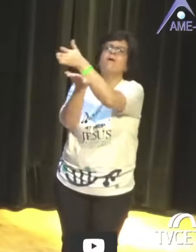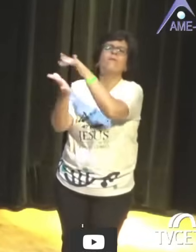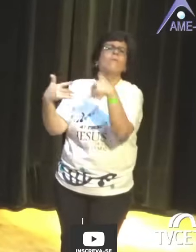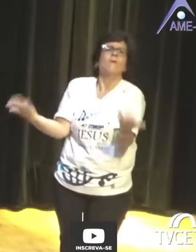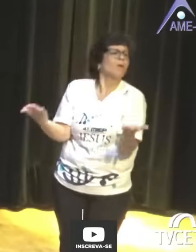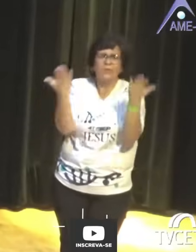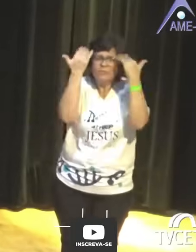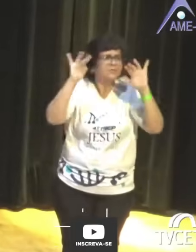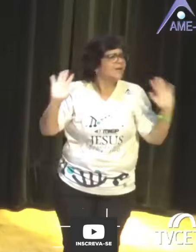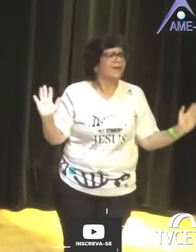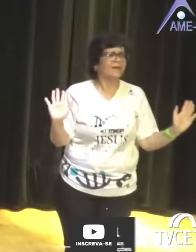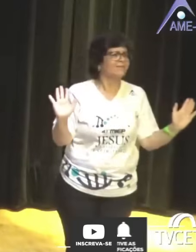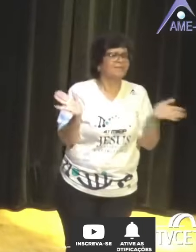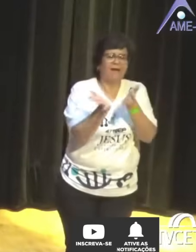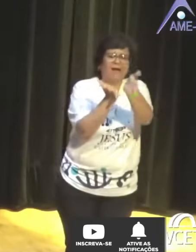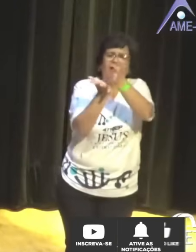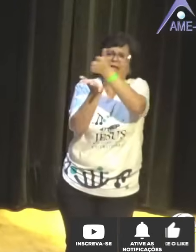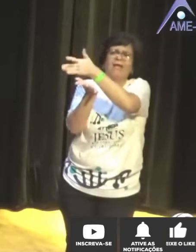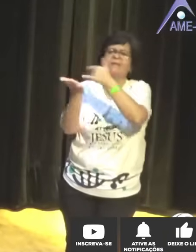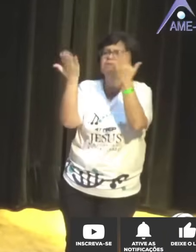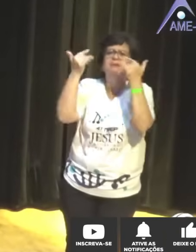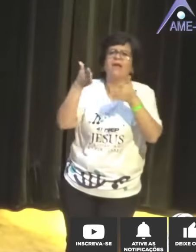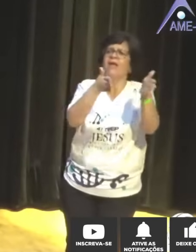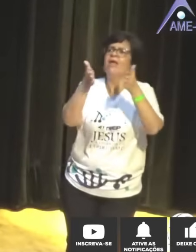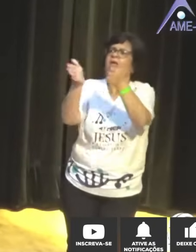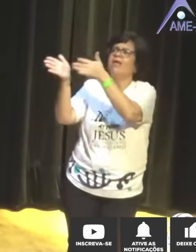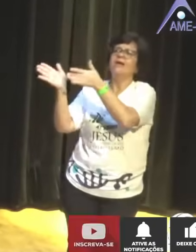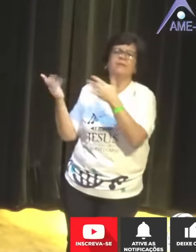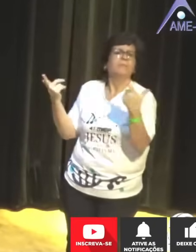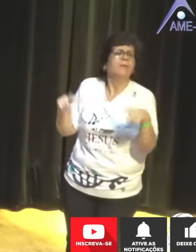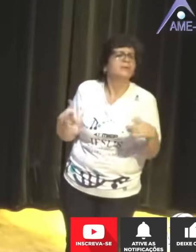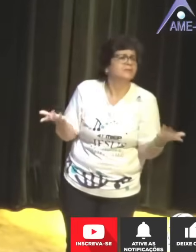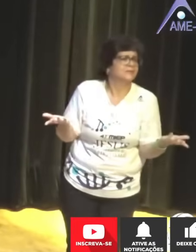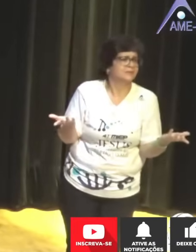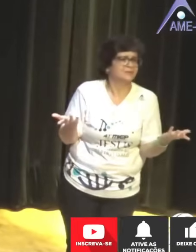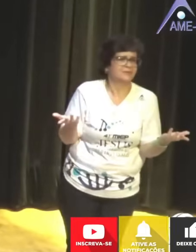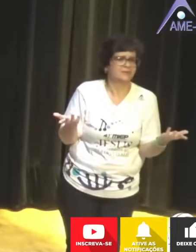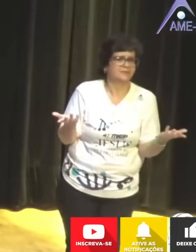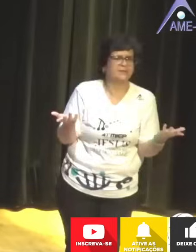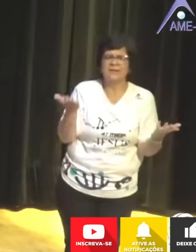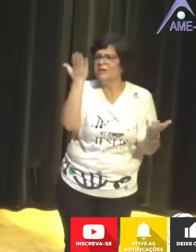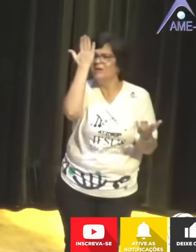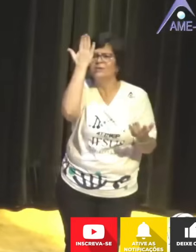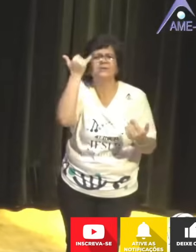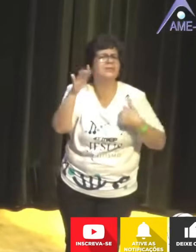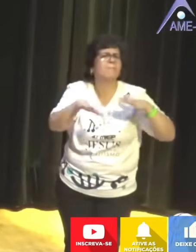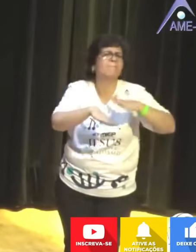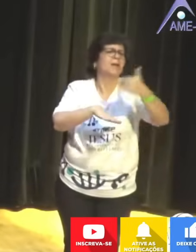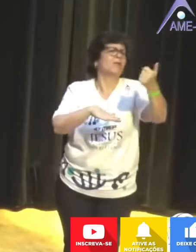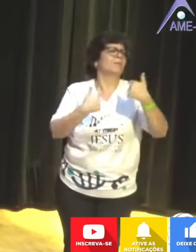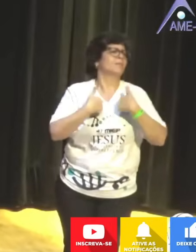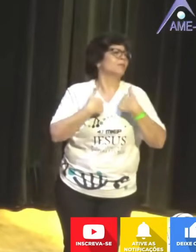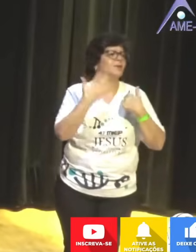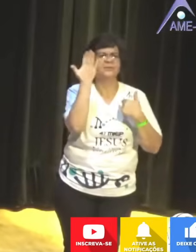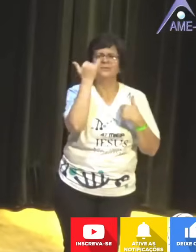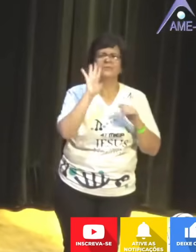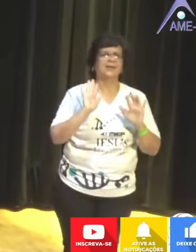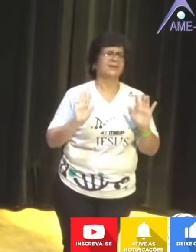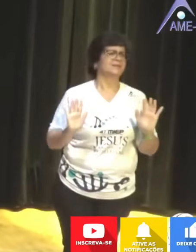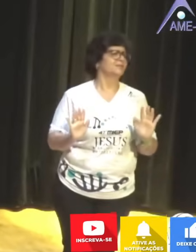tomar eu não sei eu não sei o que que é melhor para